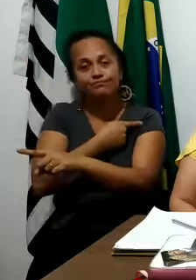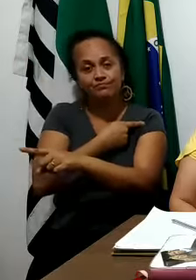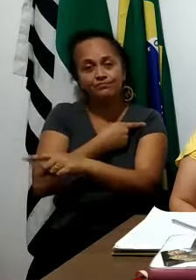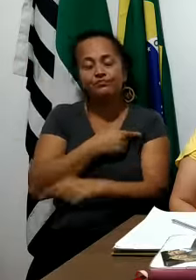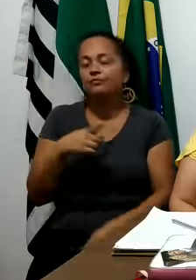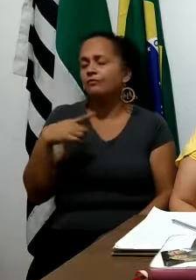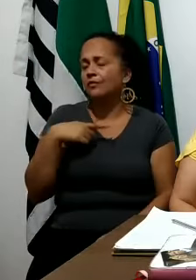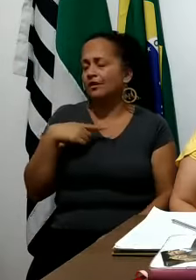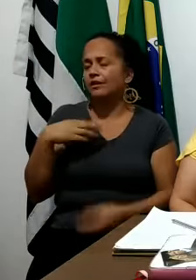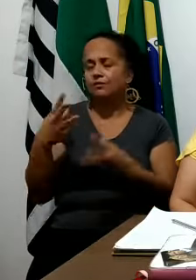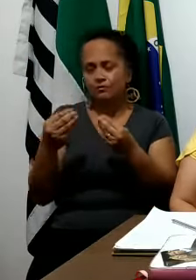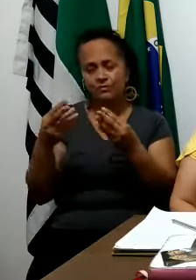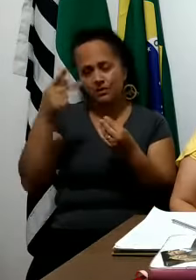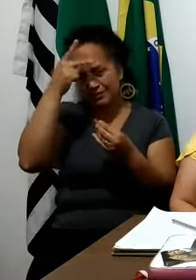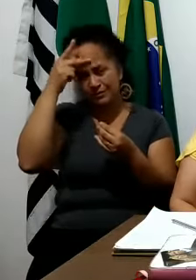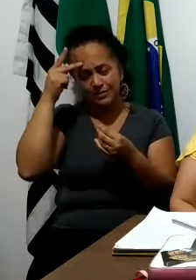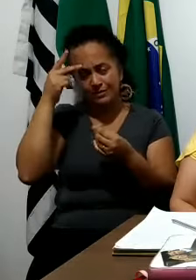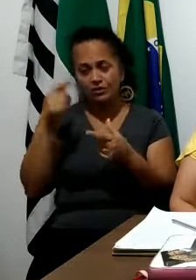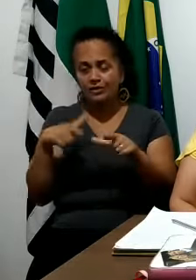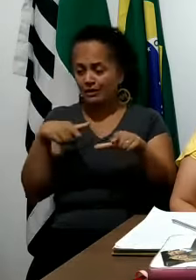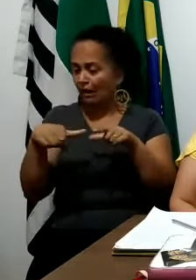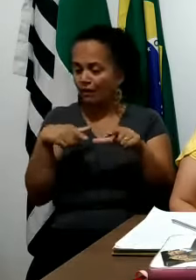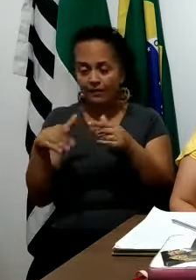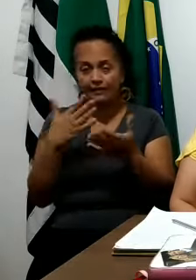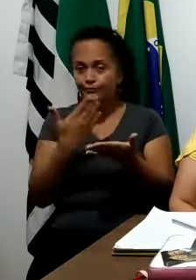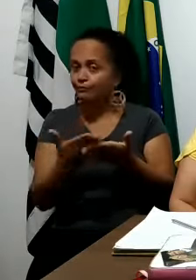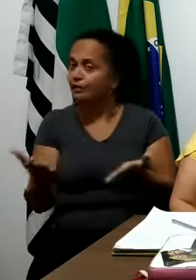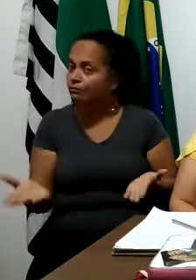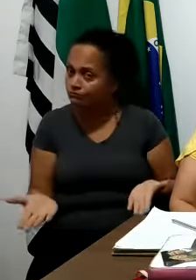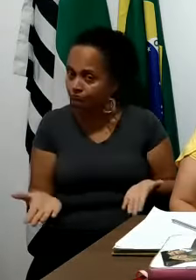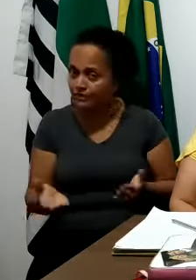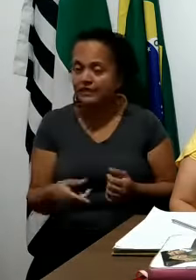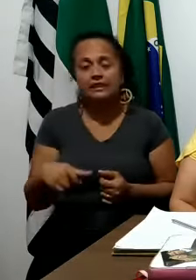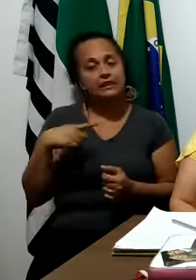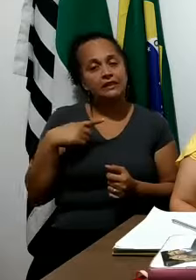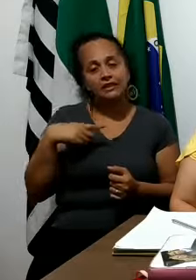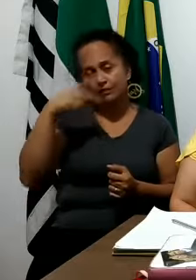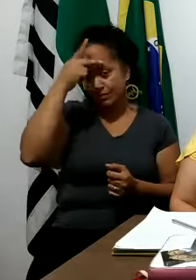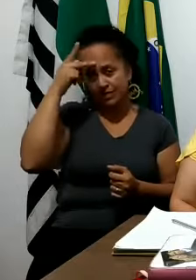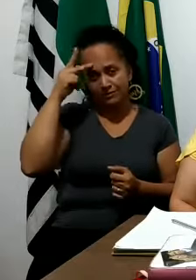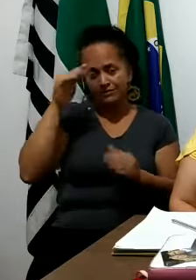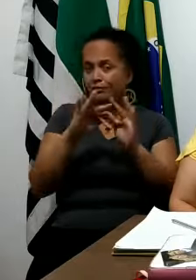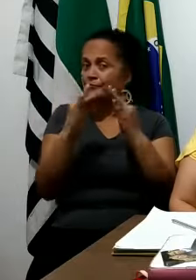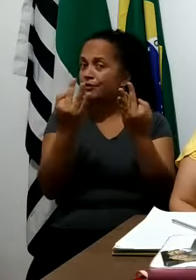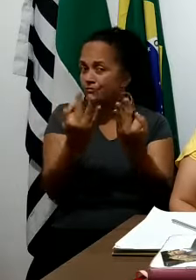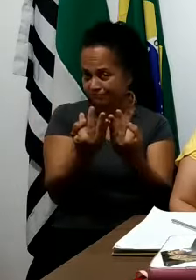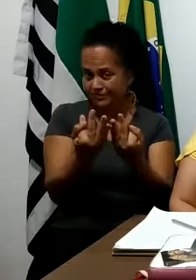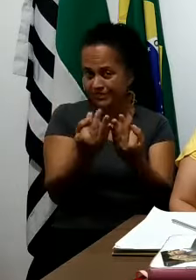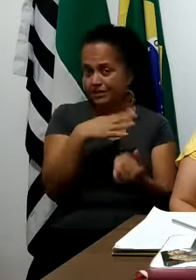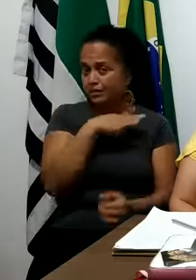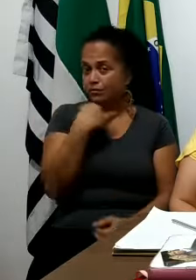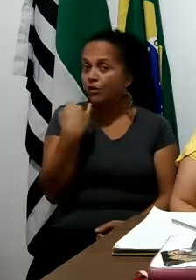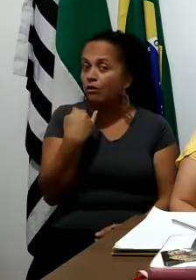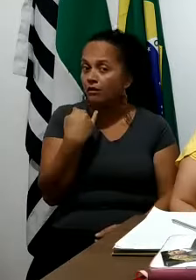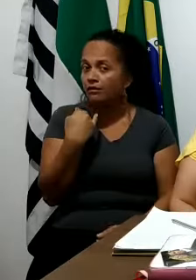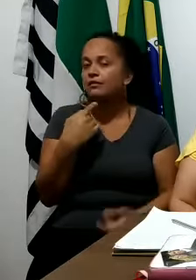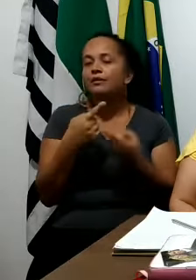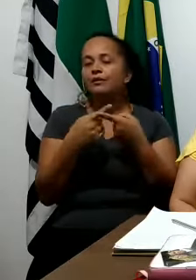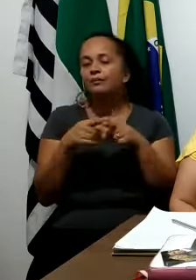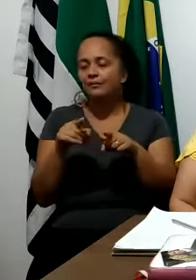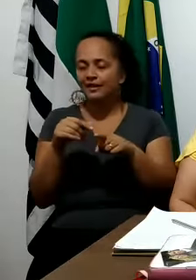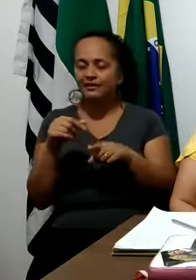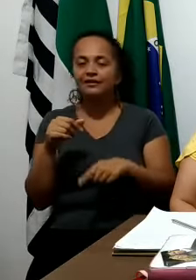perderam emprego, perderam parentes, né? Muitos estão passando por essa adversidade, mas se não for o Senhor na